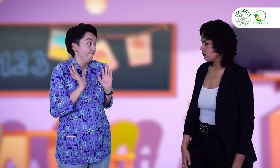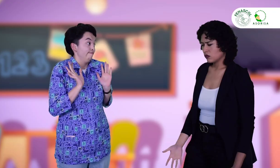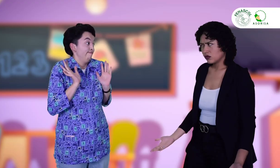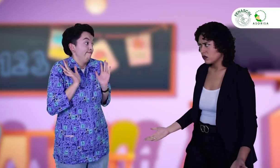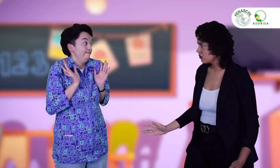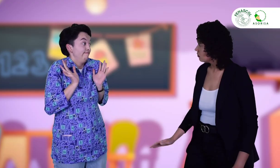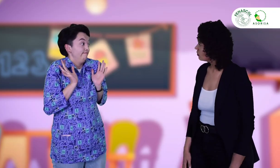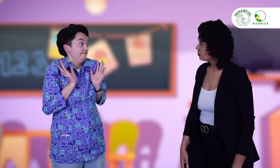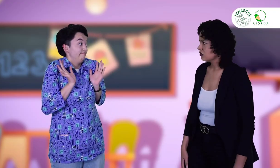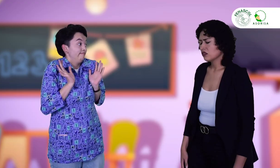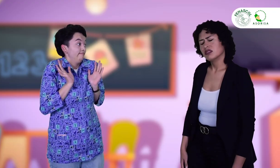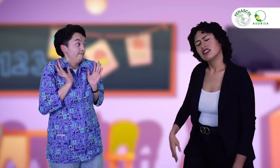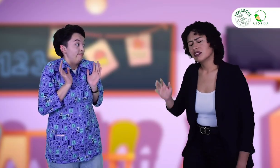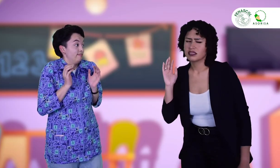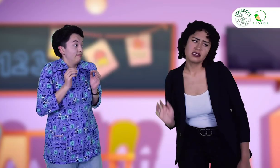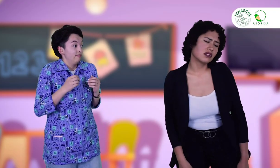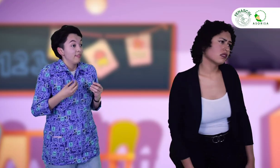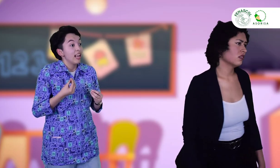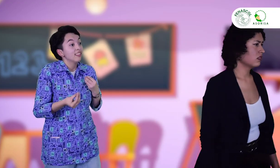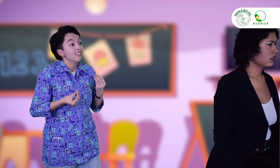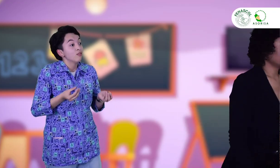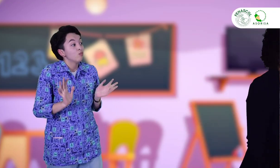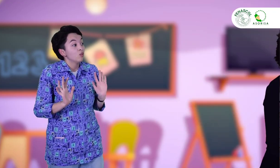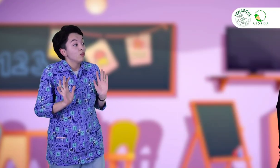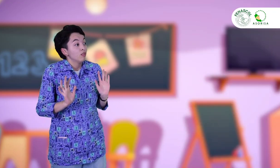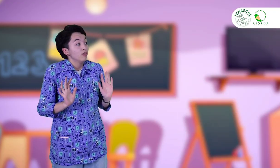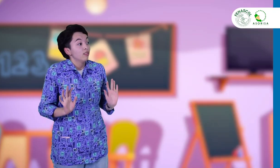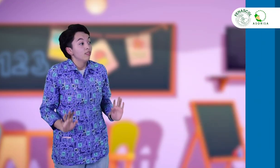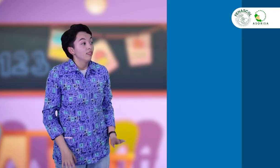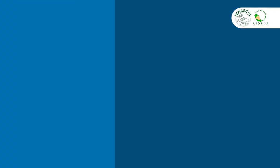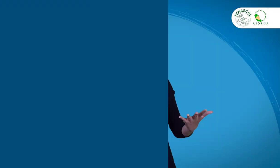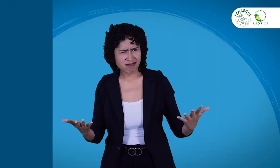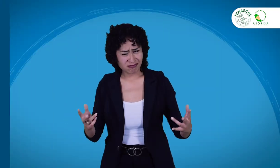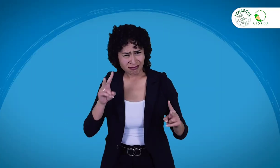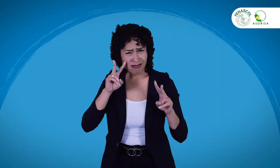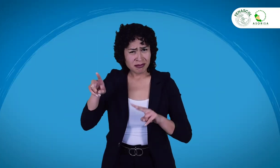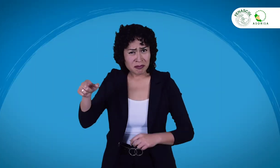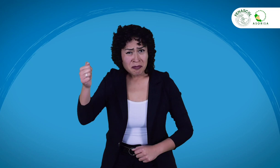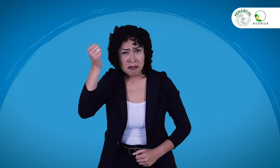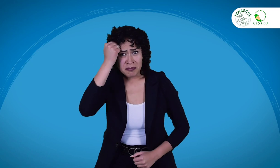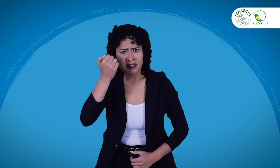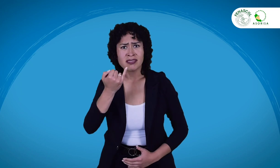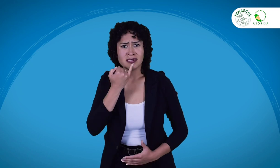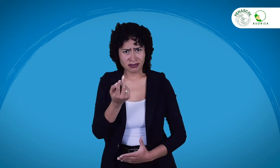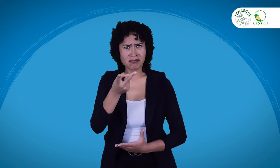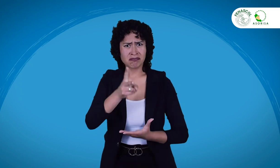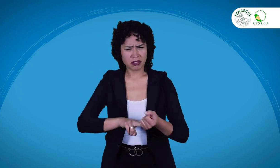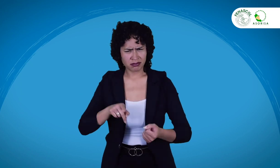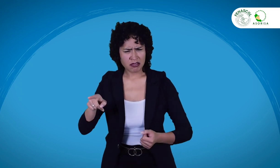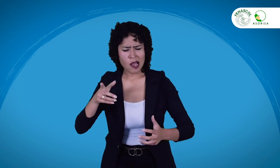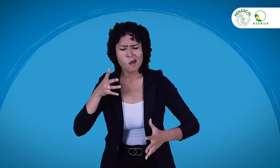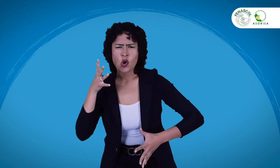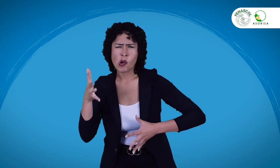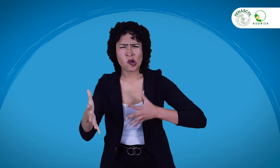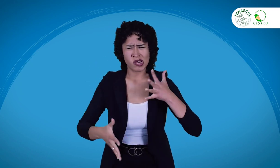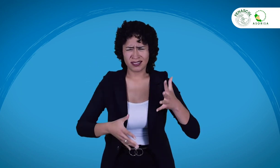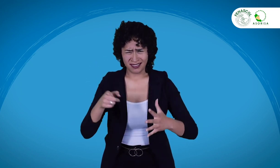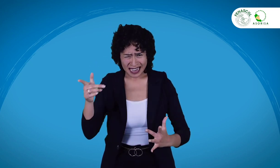no hay que hacemos creen ustedes que una docente como la que vimos que dice hablar